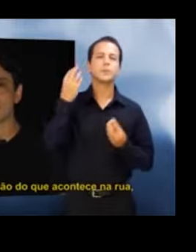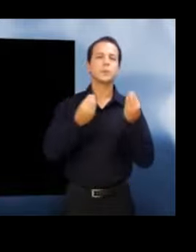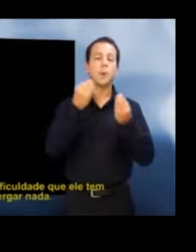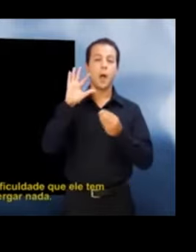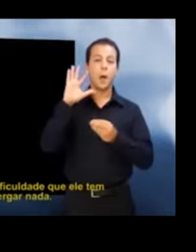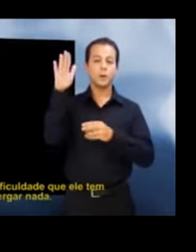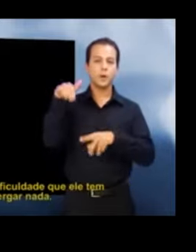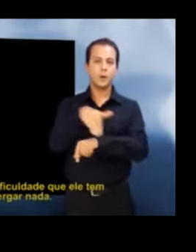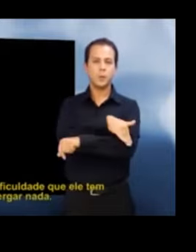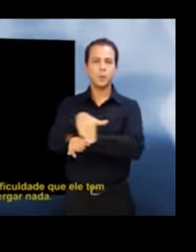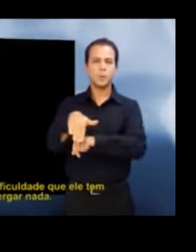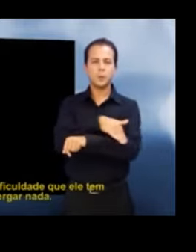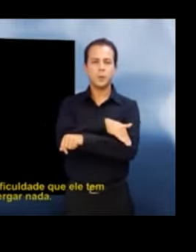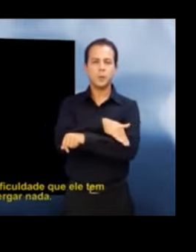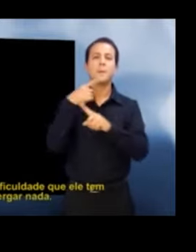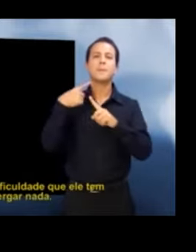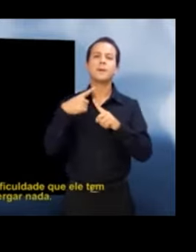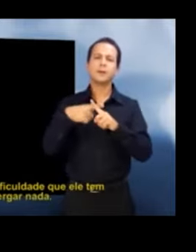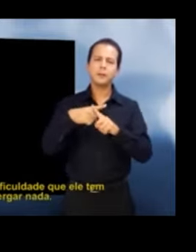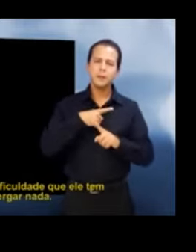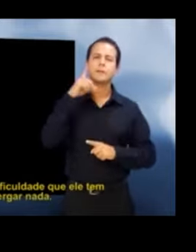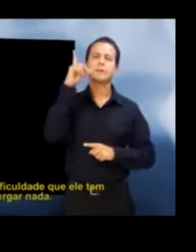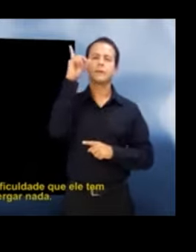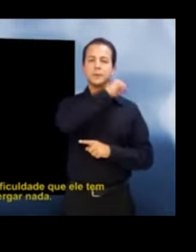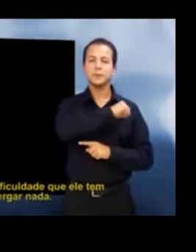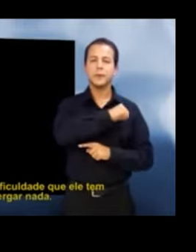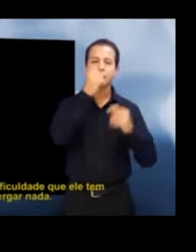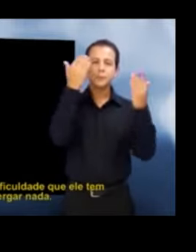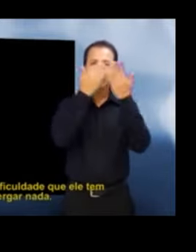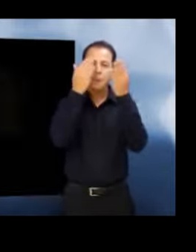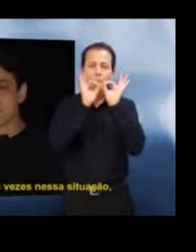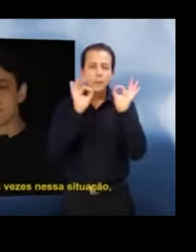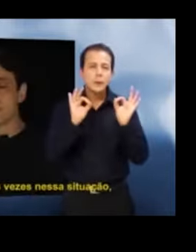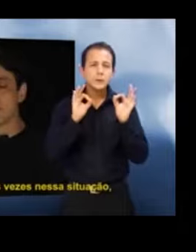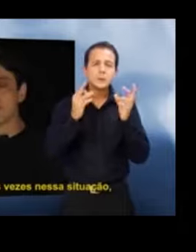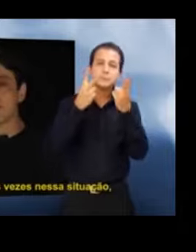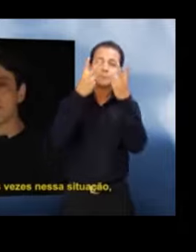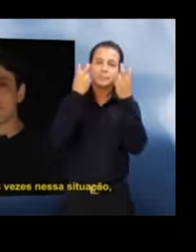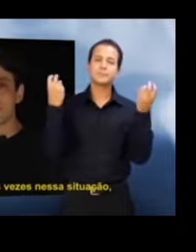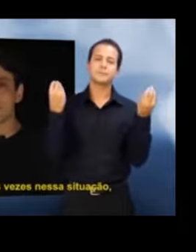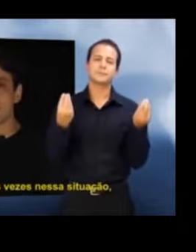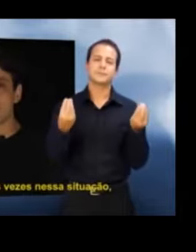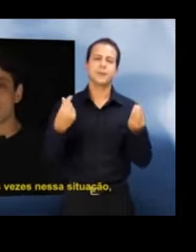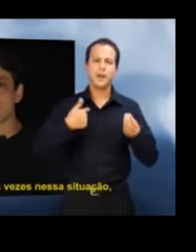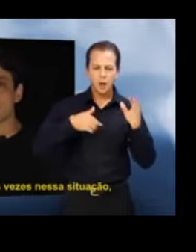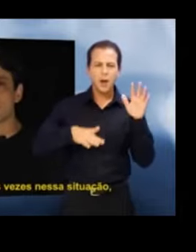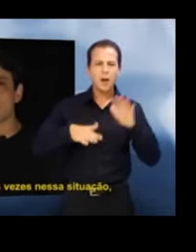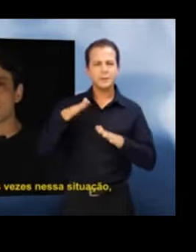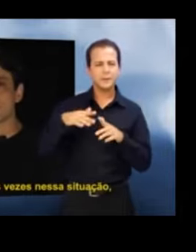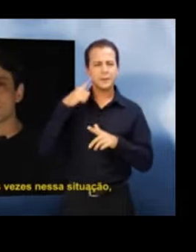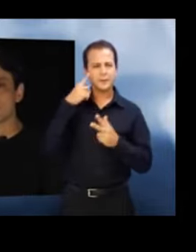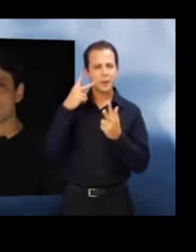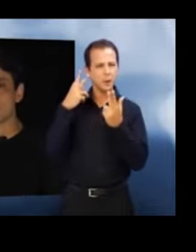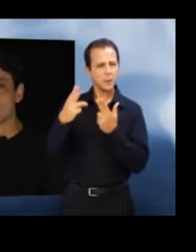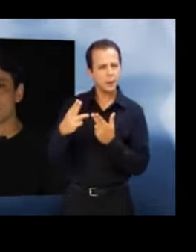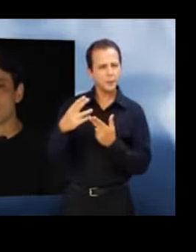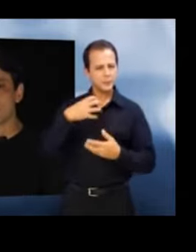na rua, justamente por essa dificuldade que ele tem de não enxergar nada. E eu me coloquei várias vezes nessa